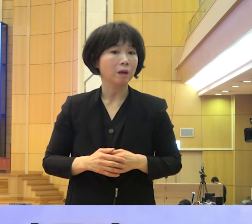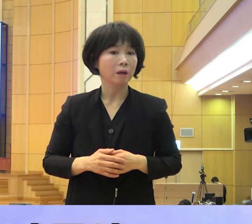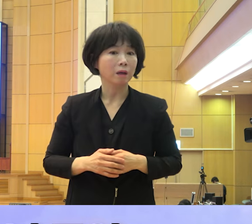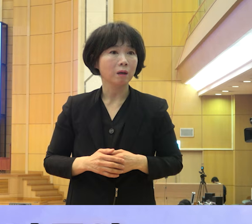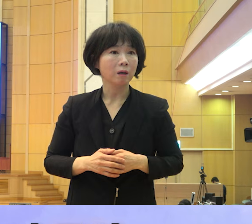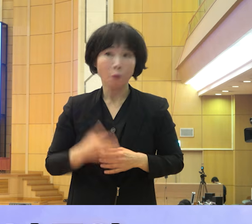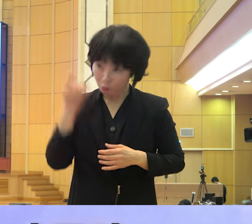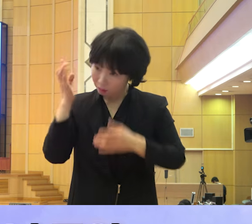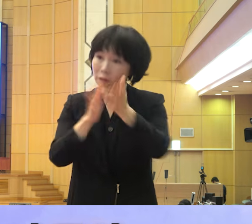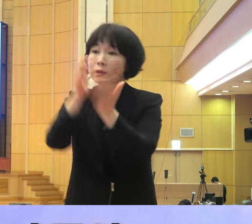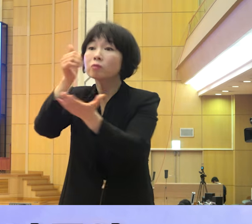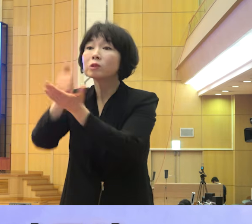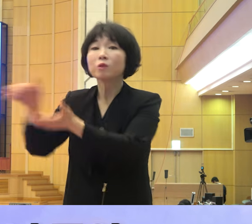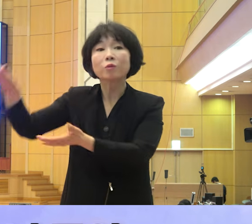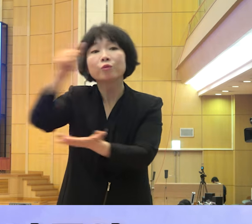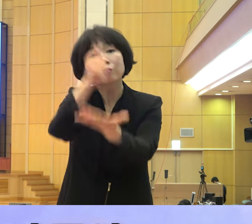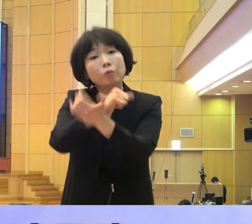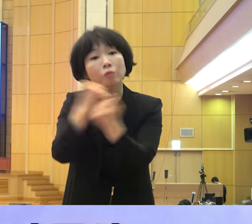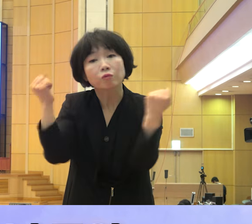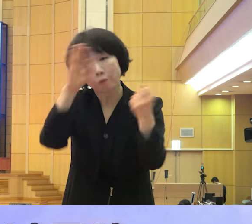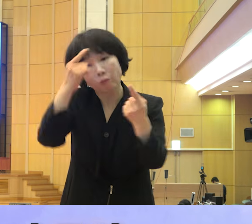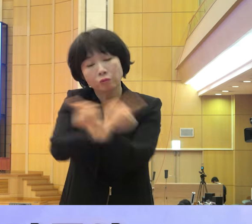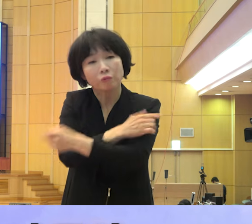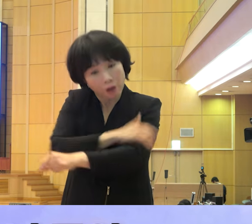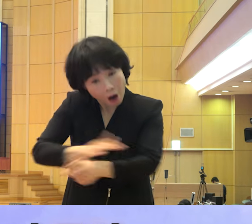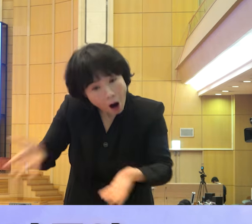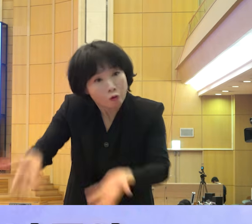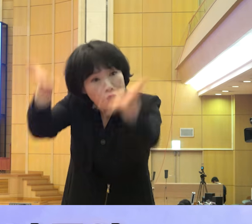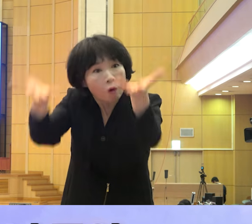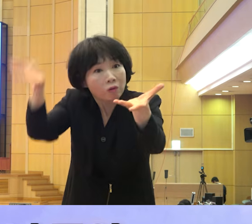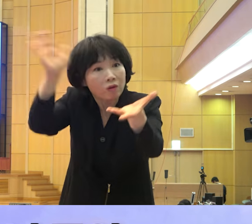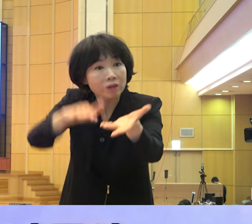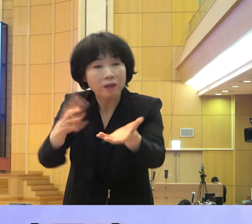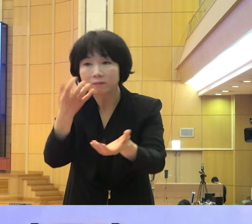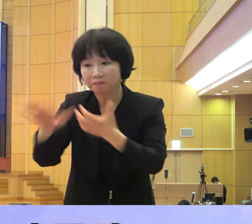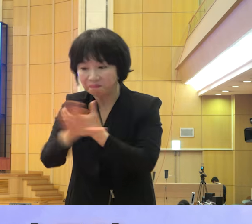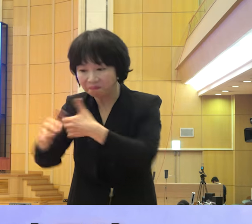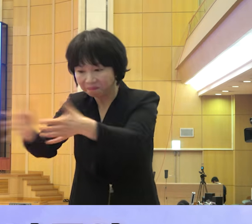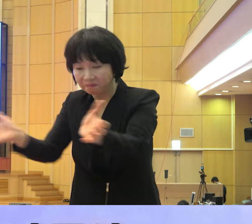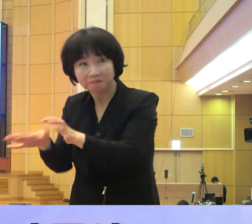맨날 그냥 죽이려고만 하는, 벌써 이게 잘못된 거예요.